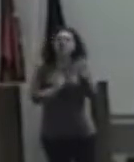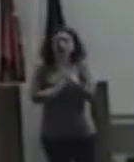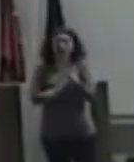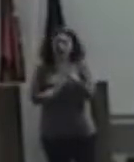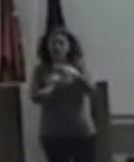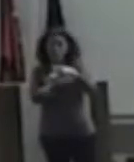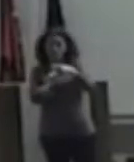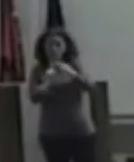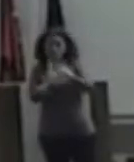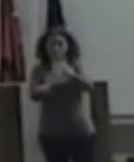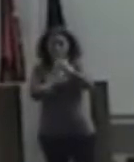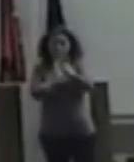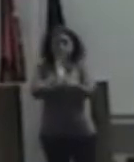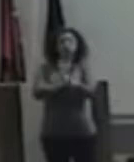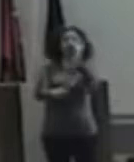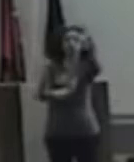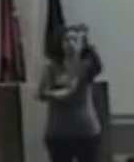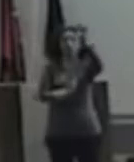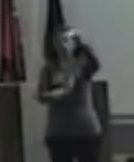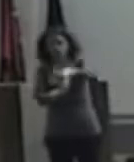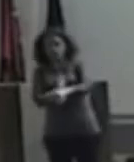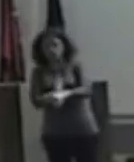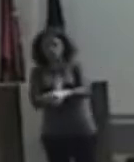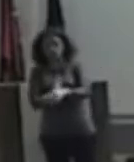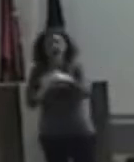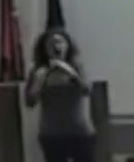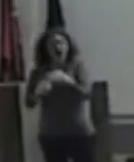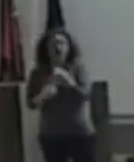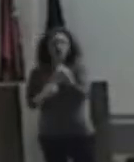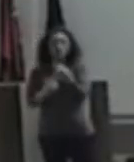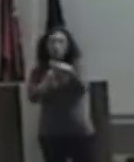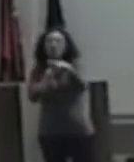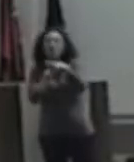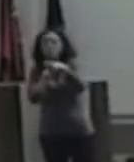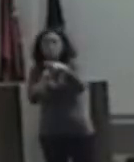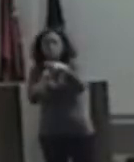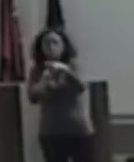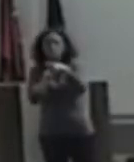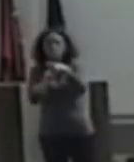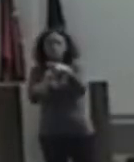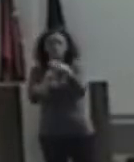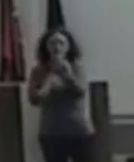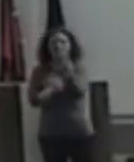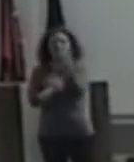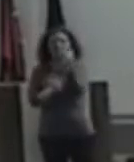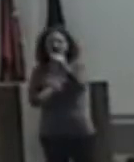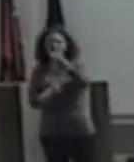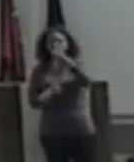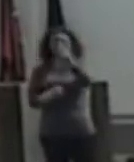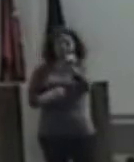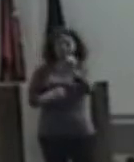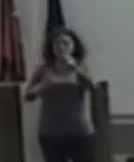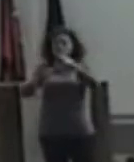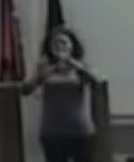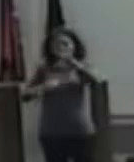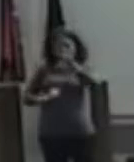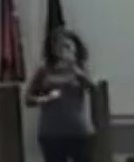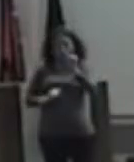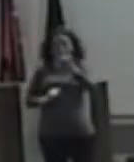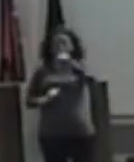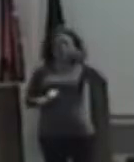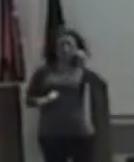glucosa, deberíamos no considerar la cifra que tenemos en ese momento, sino sumar 50, 75 o 100 a esa